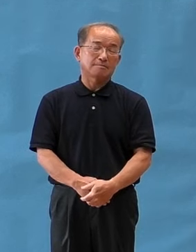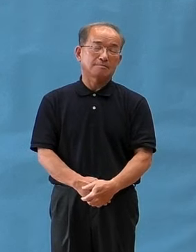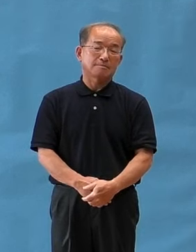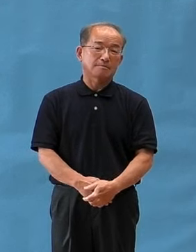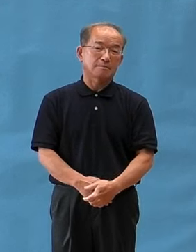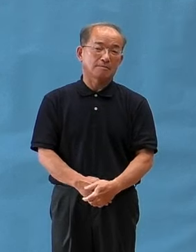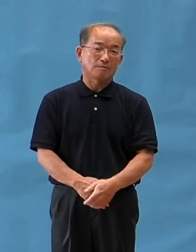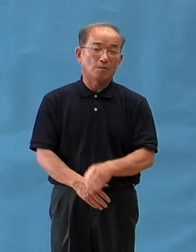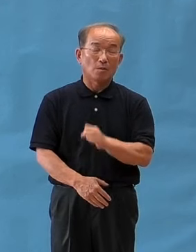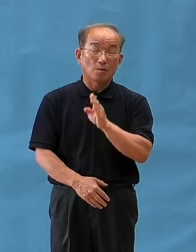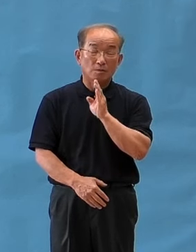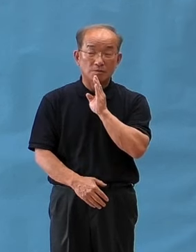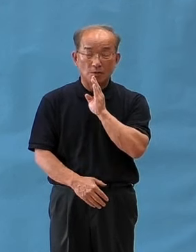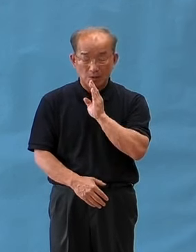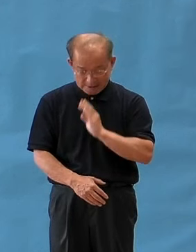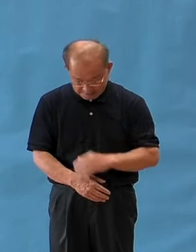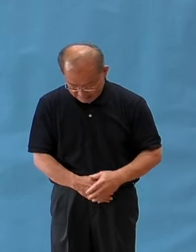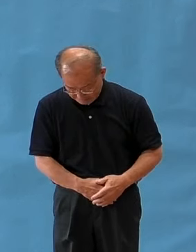いや本当に